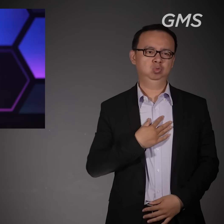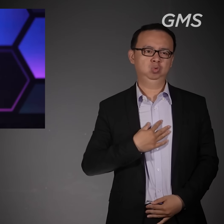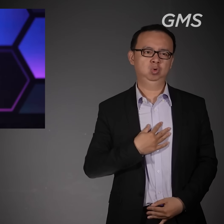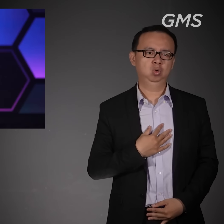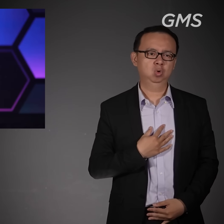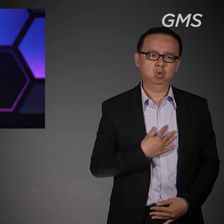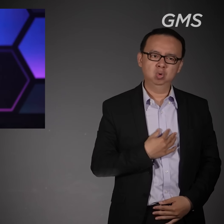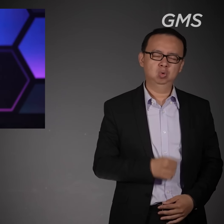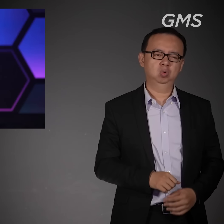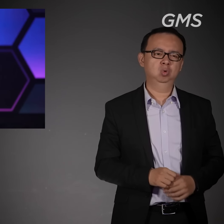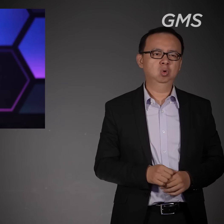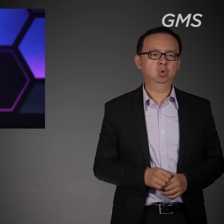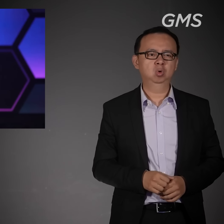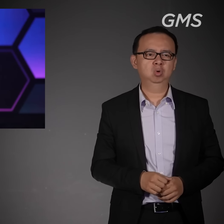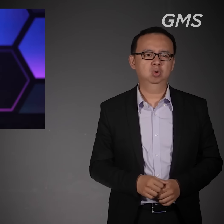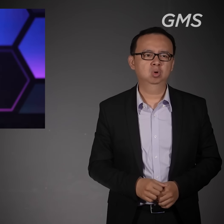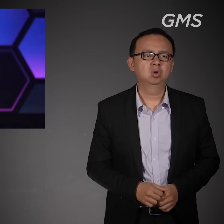Pada akhirnya